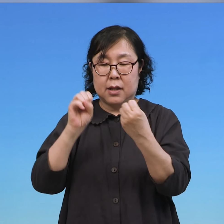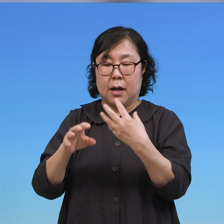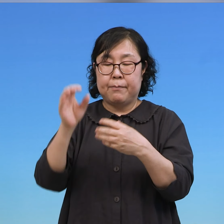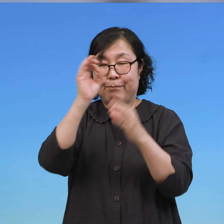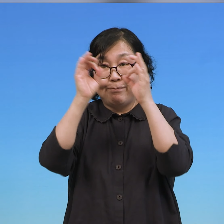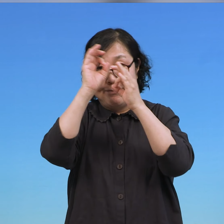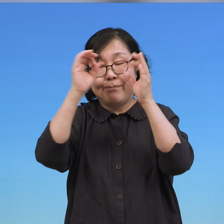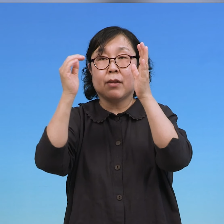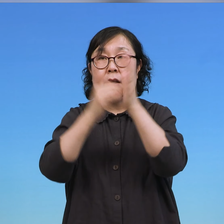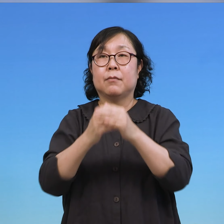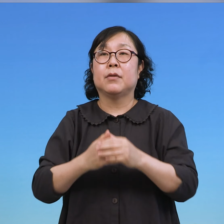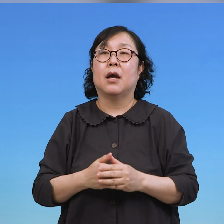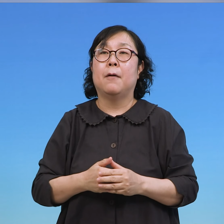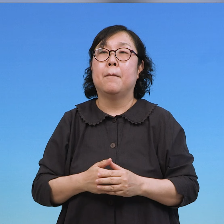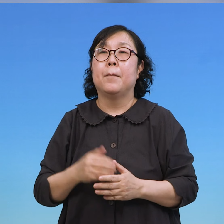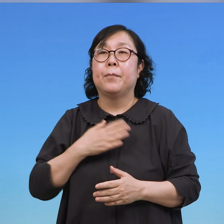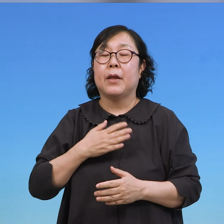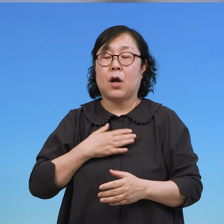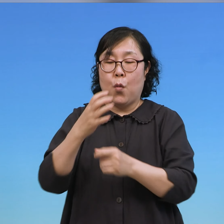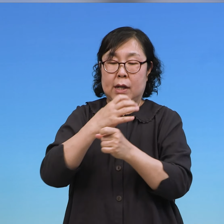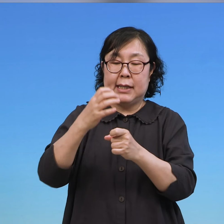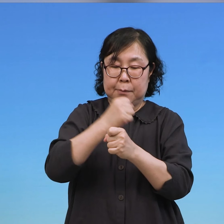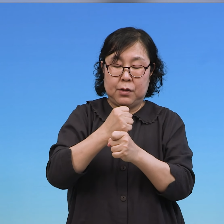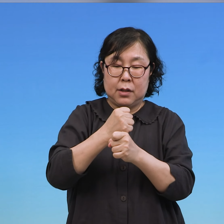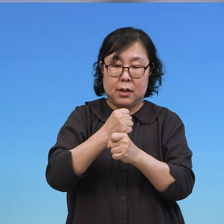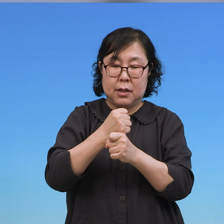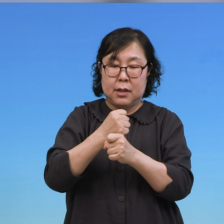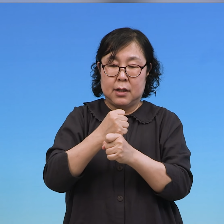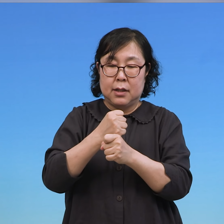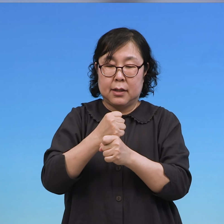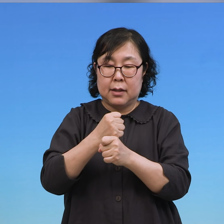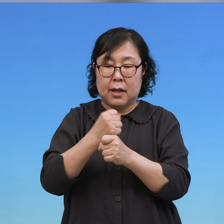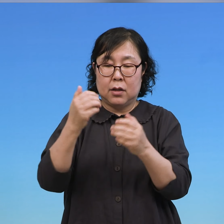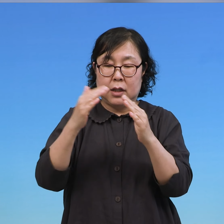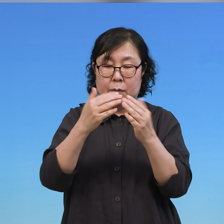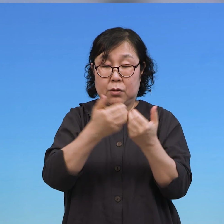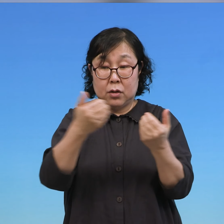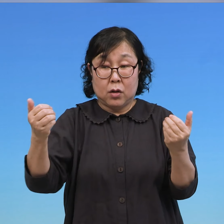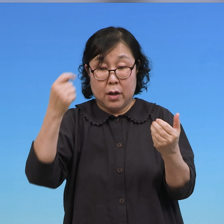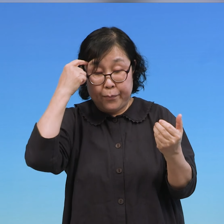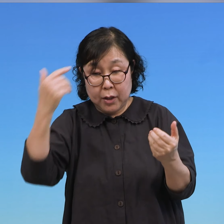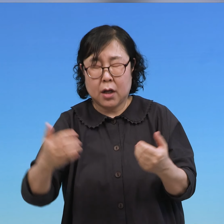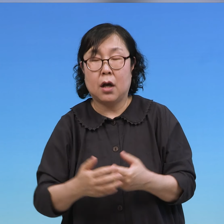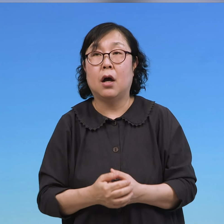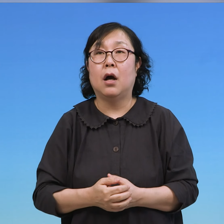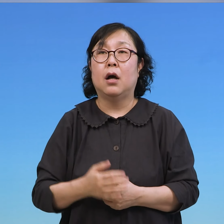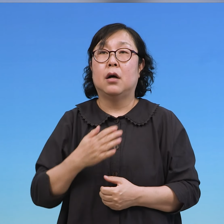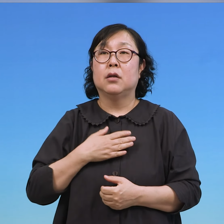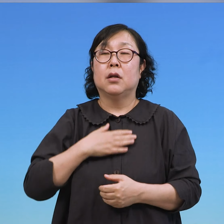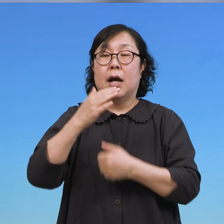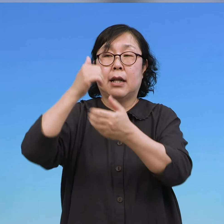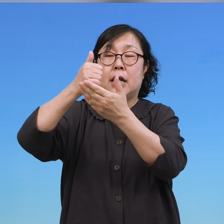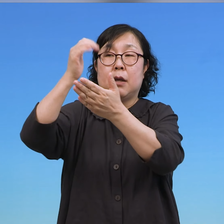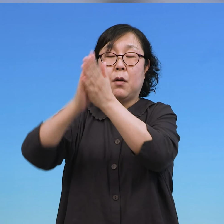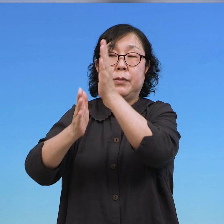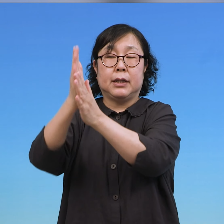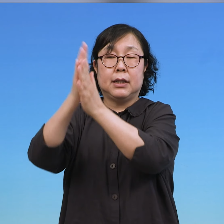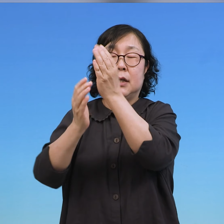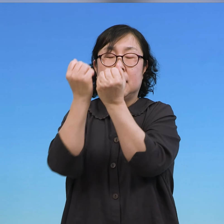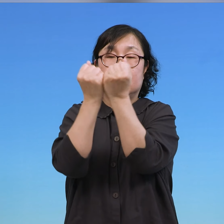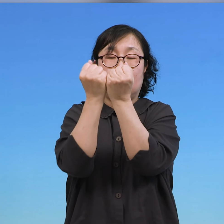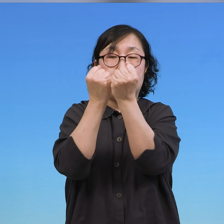답을 찾았죠. 내가 왜 짐을 싸야 됩니까? 지난주 말씀드렸잖아요. 저는 하나님